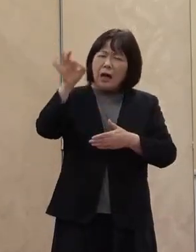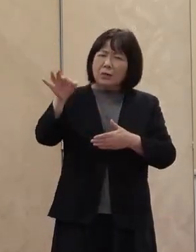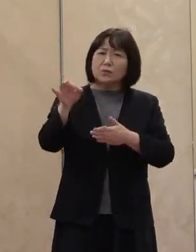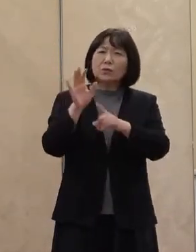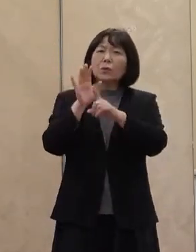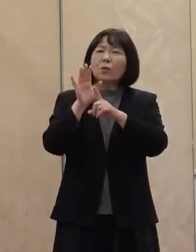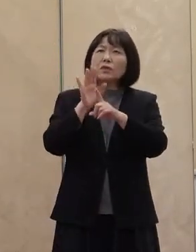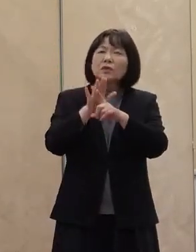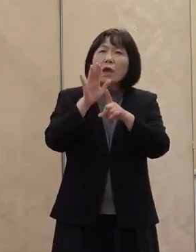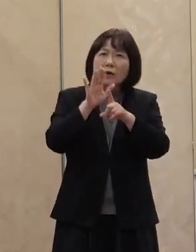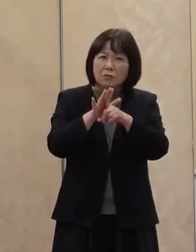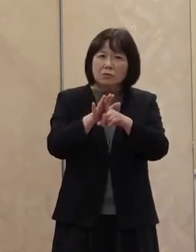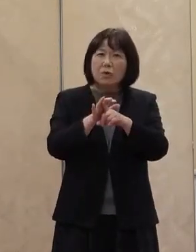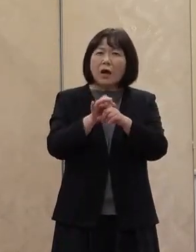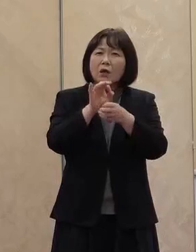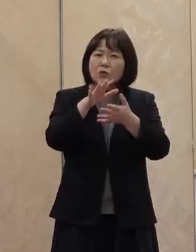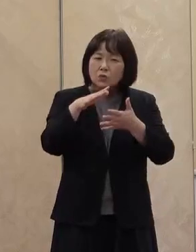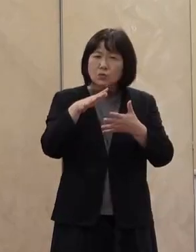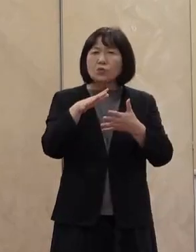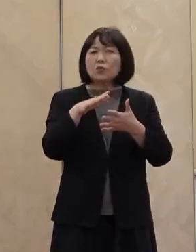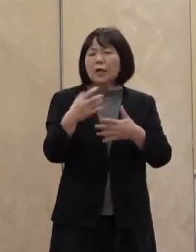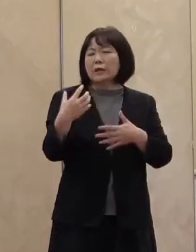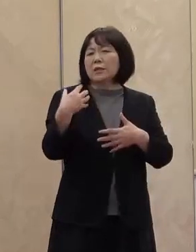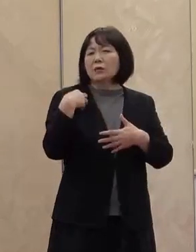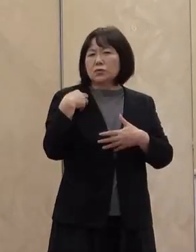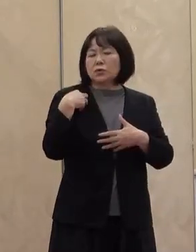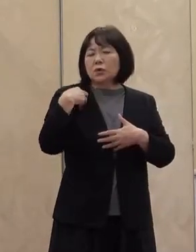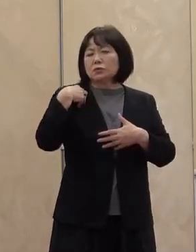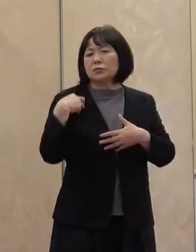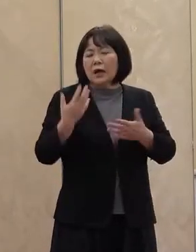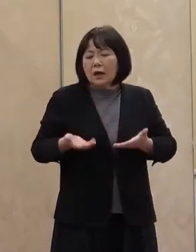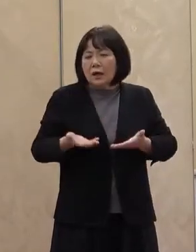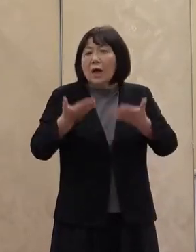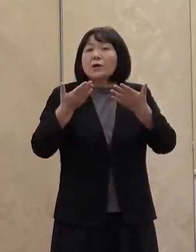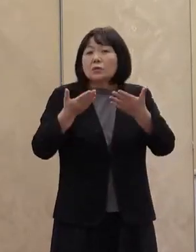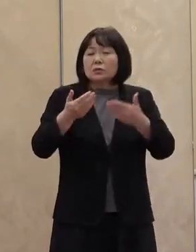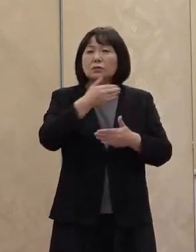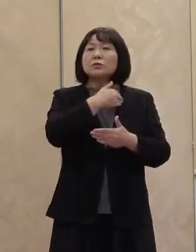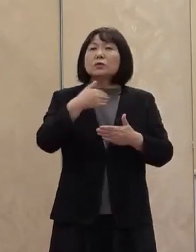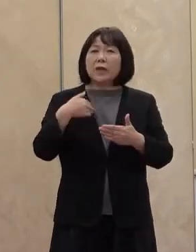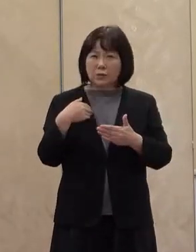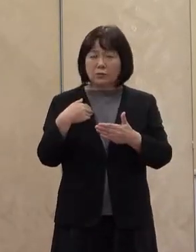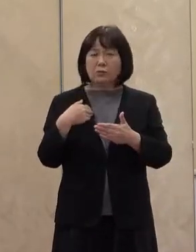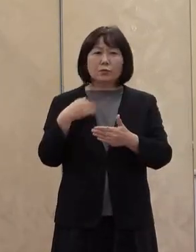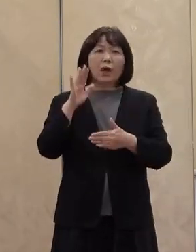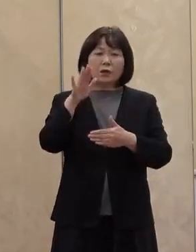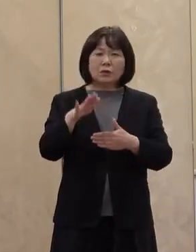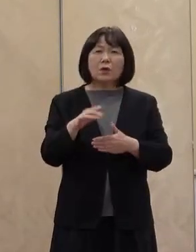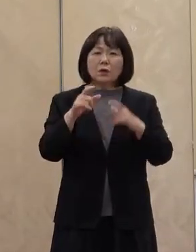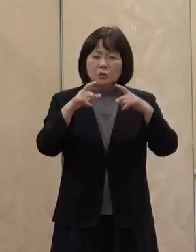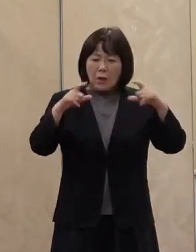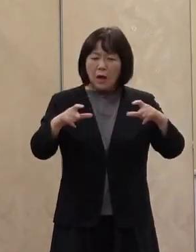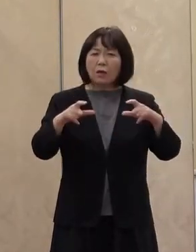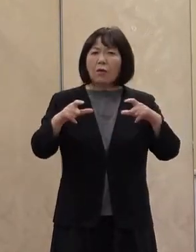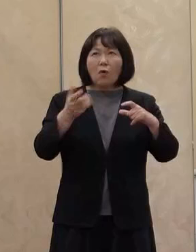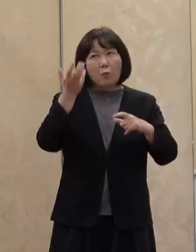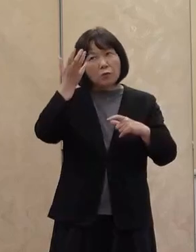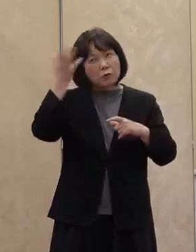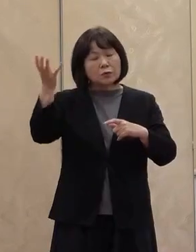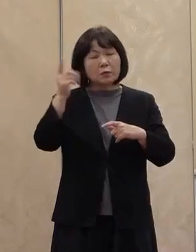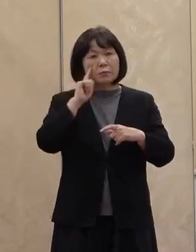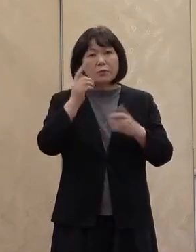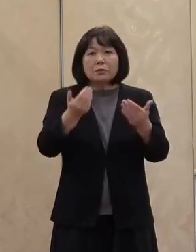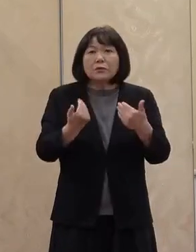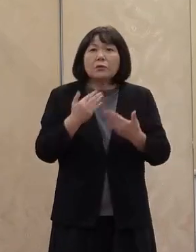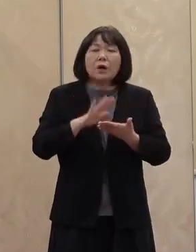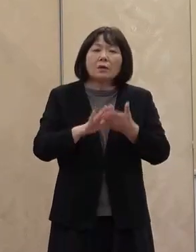された。役所としては負担が少なく返していくようなのが減収補填債っていうんですけど、まあ、それの発行も当然見込まなきゃいけ